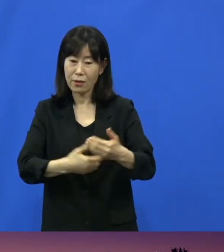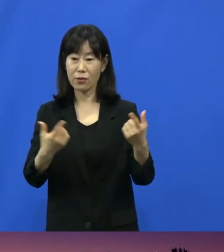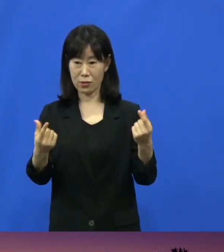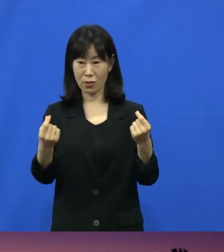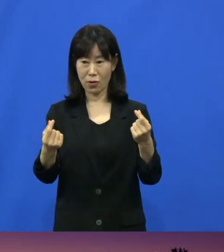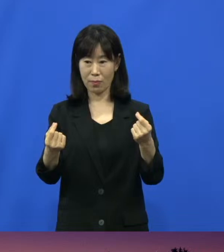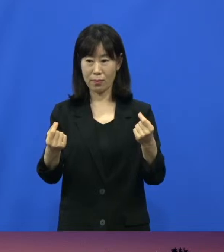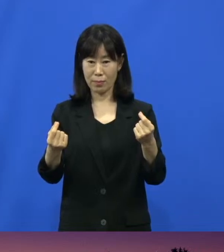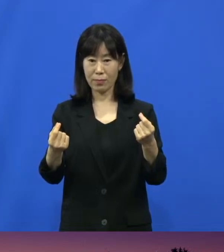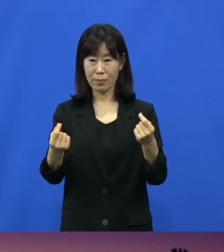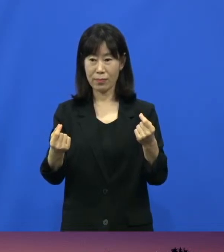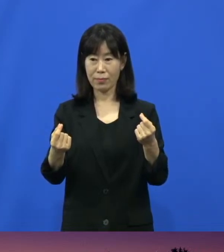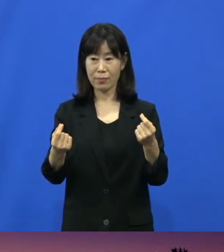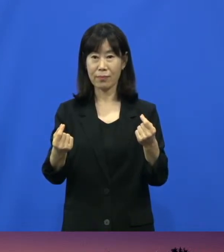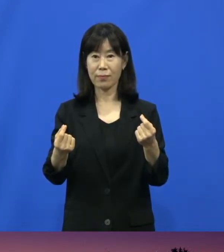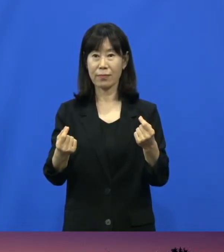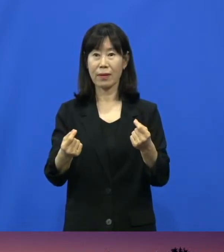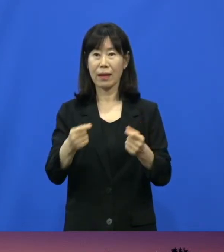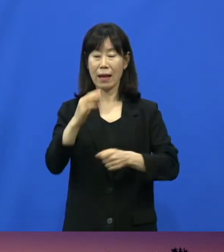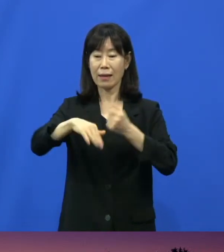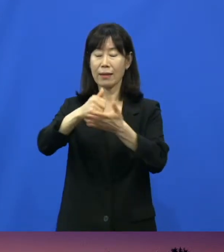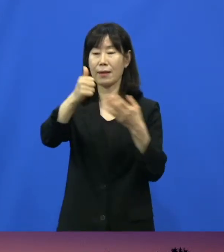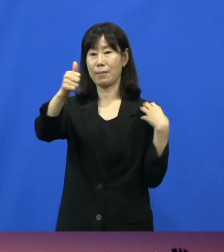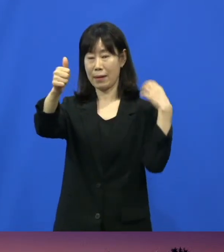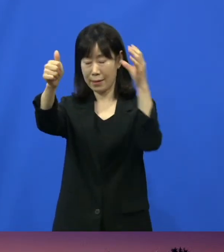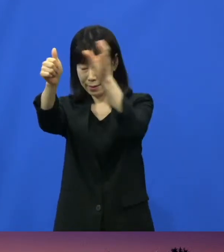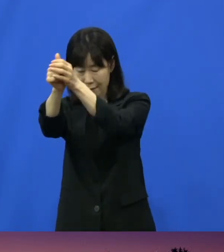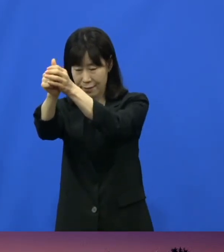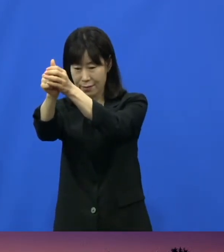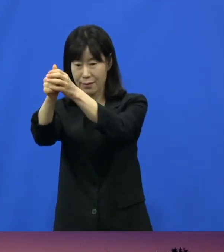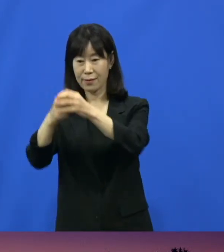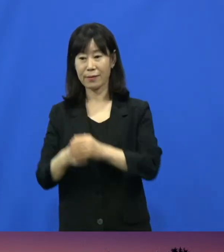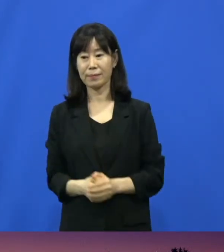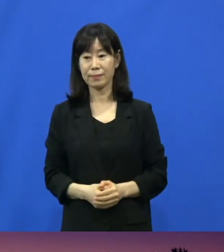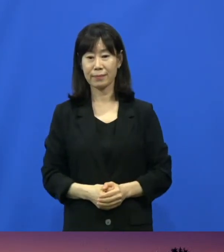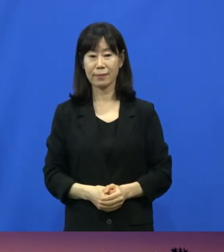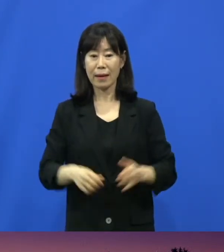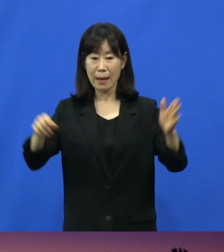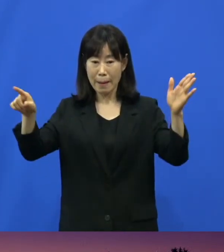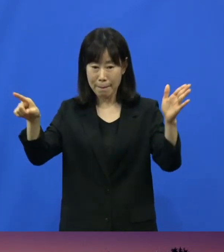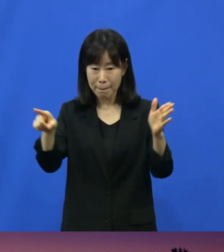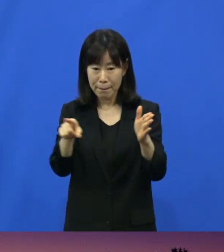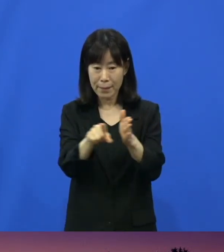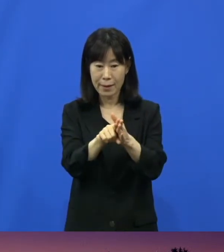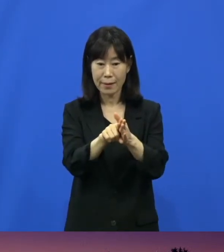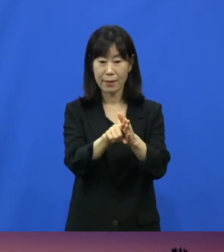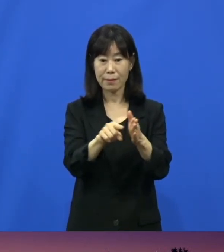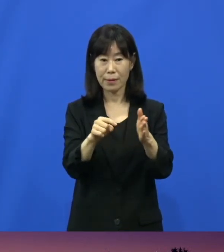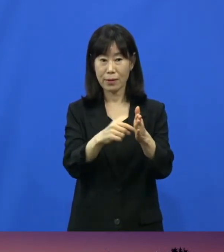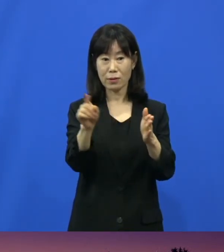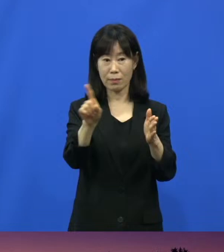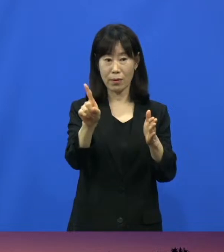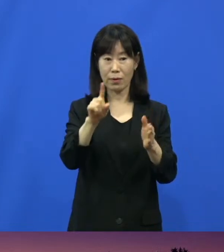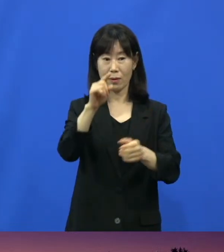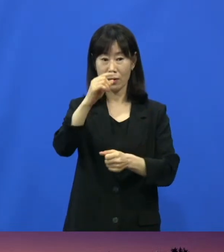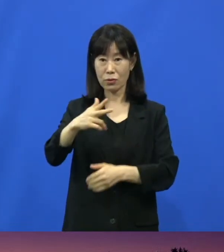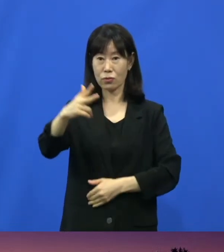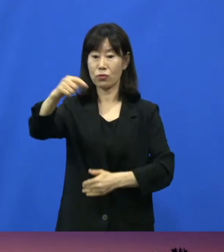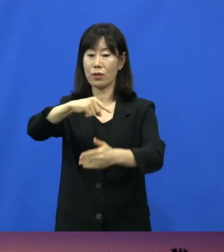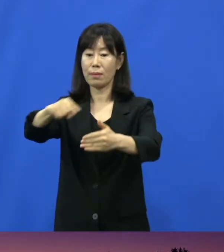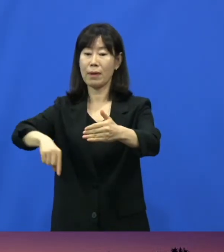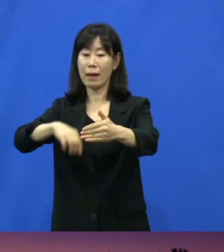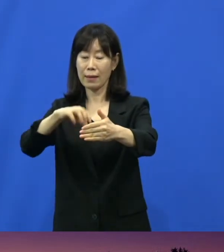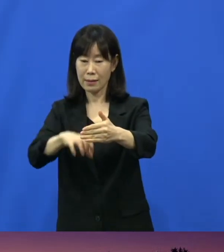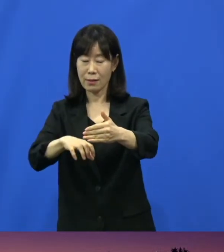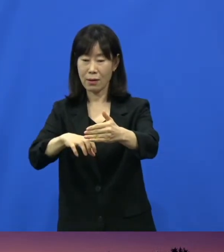여러분, 우리의 신앙의 여정에 전체가 하나님에게 안기는 일입니다. 신앙은 주님 안에서 안기고